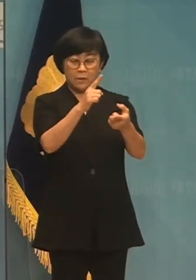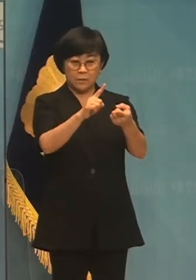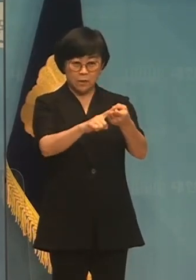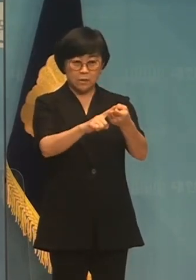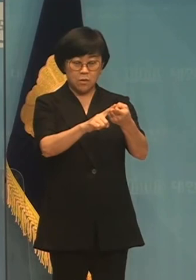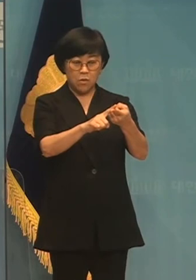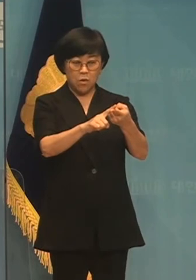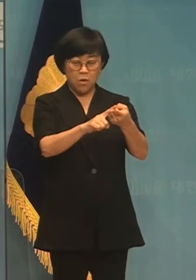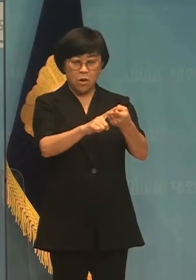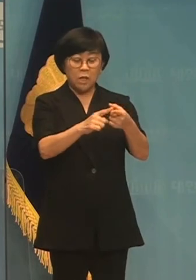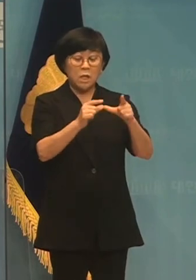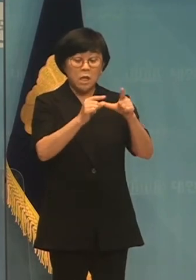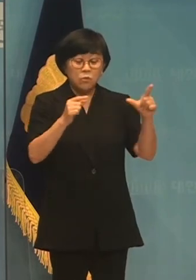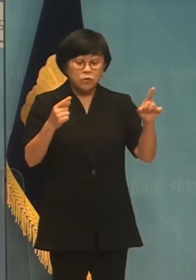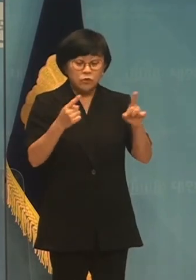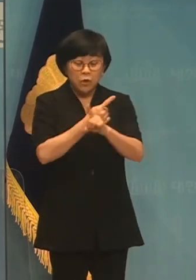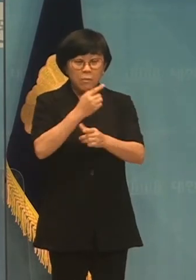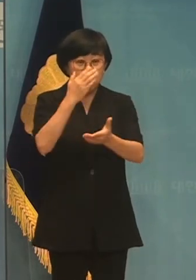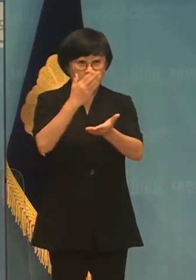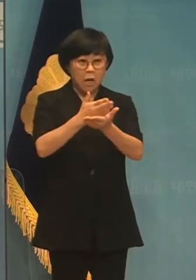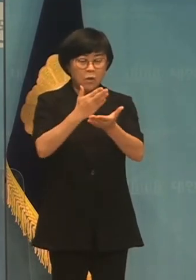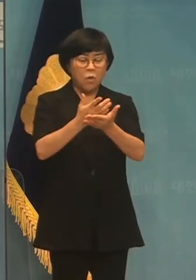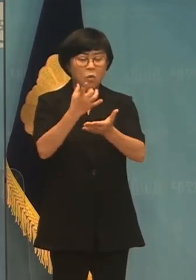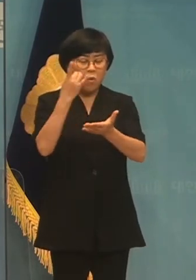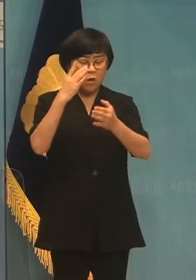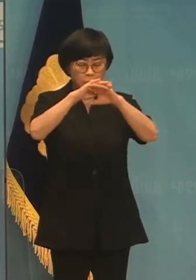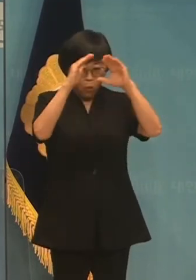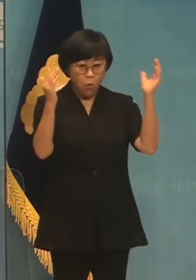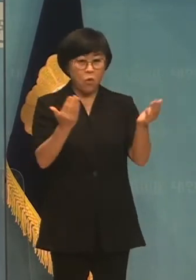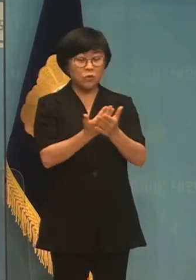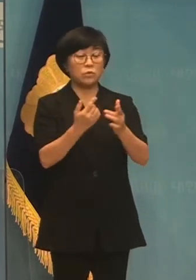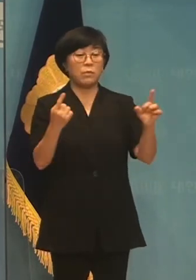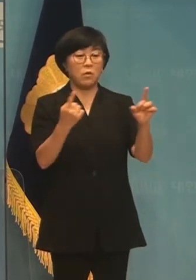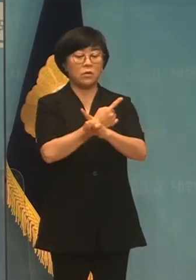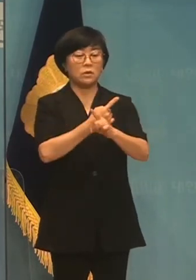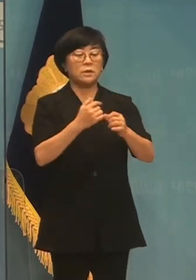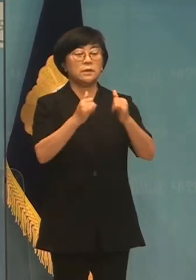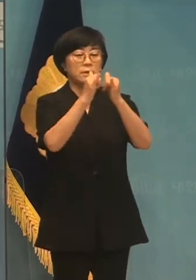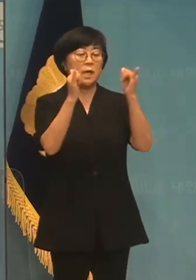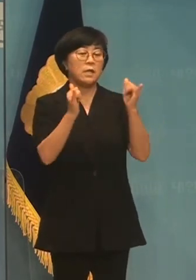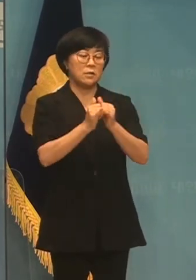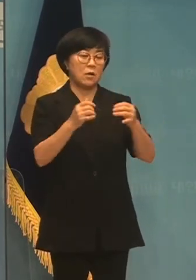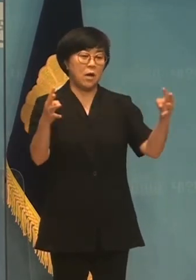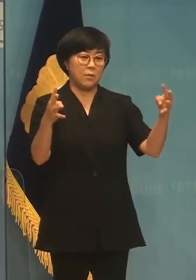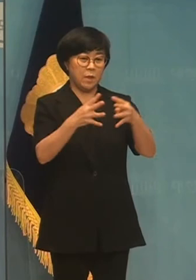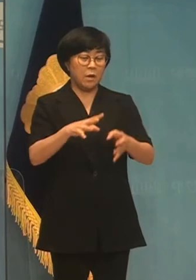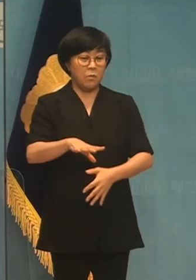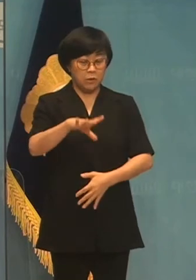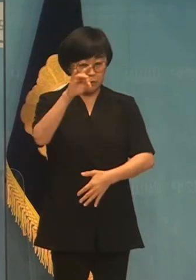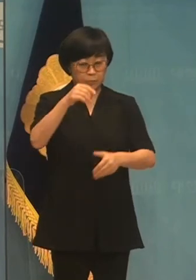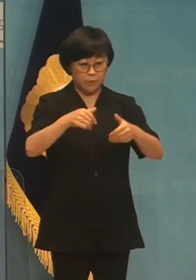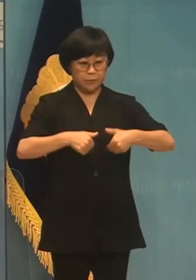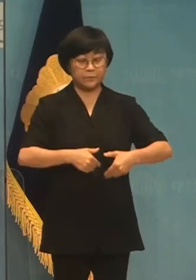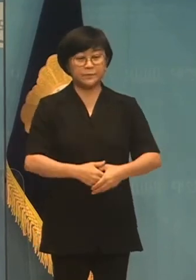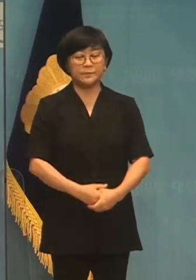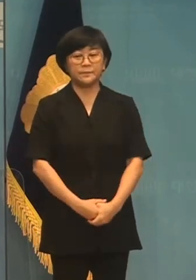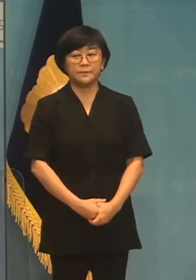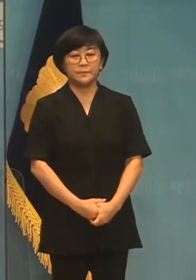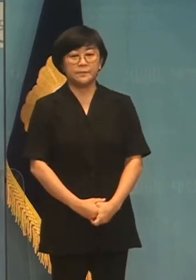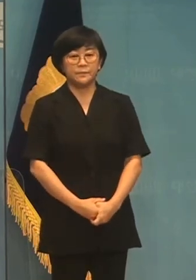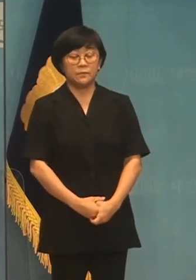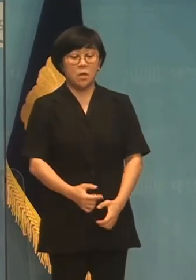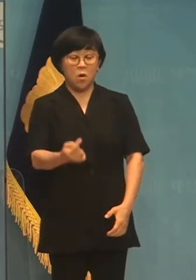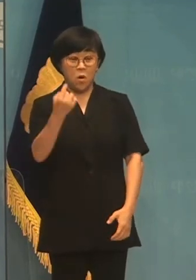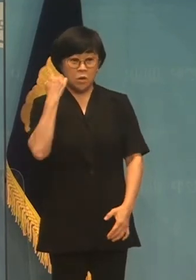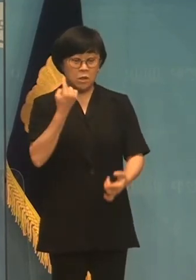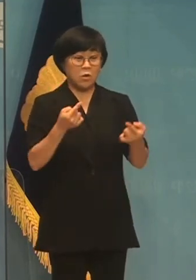아니라 원점에서 재검토할 것과 사회적 합의가 우선이라는 것을 말씀드립니다.